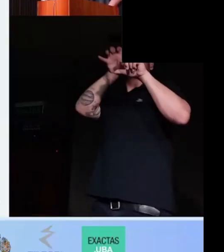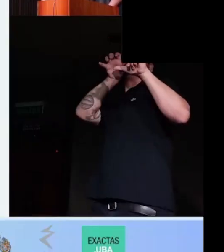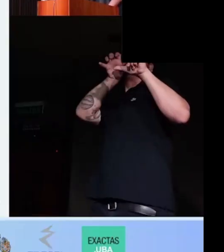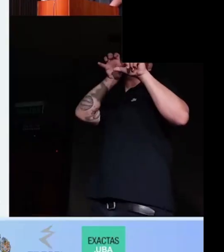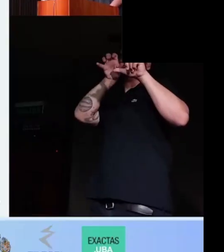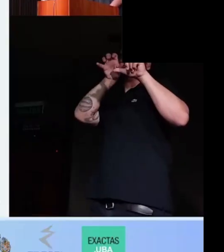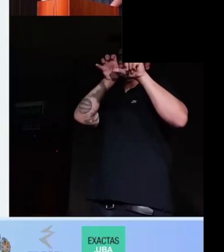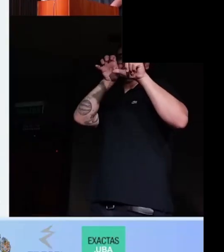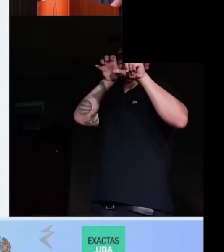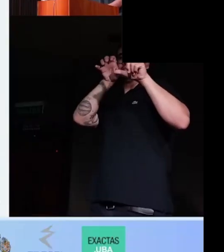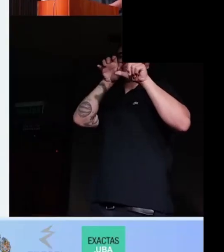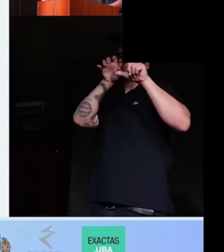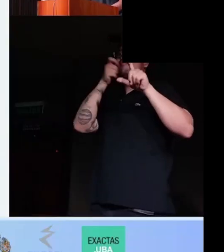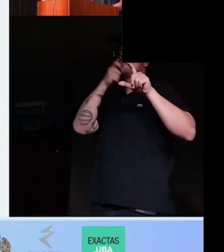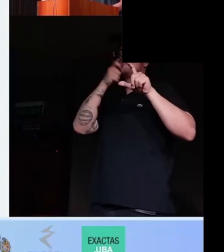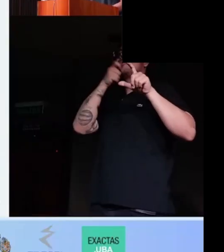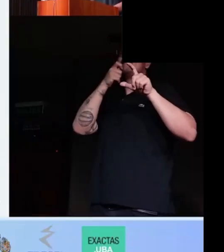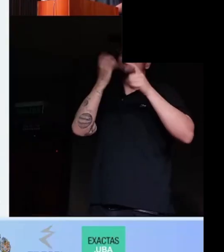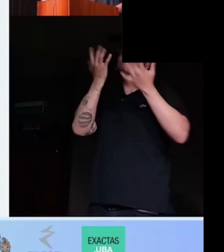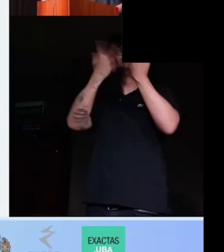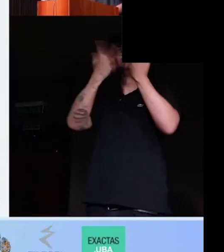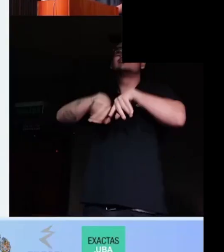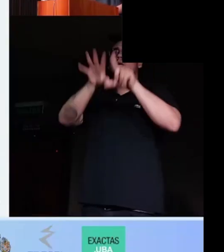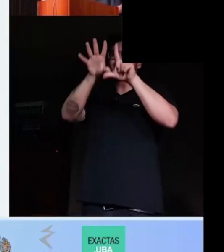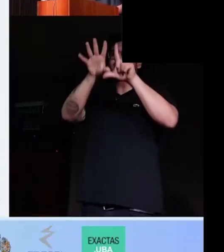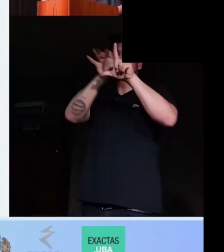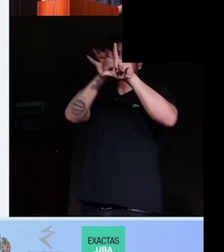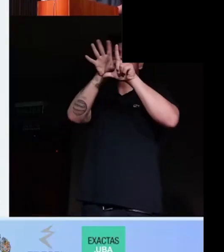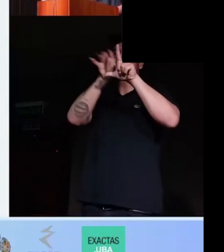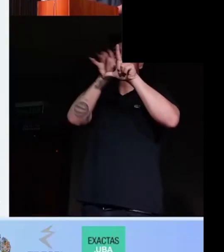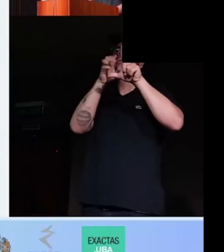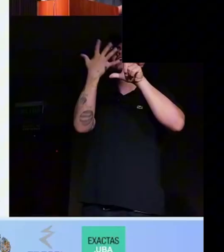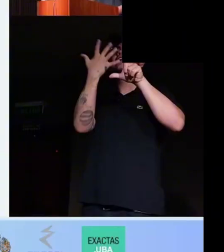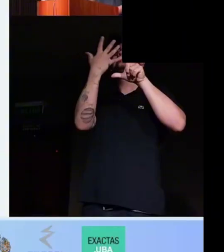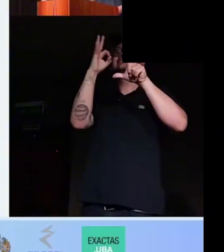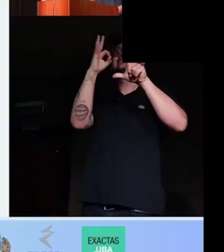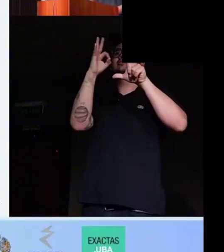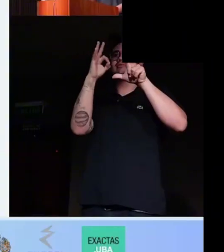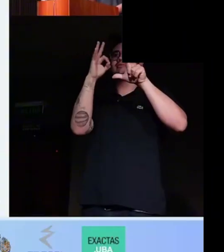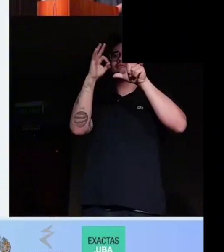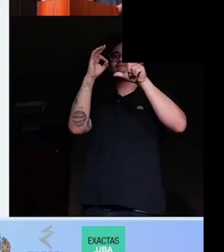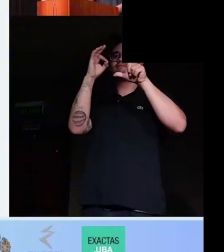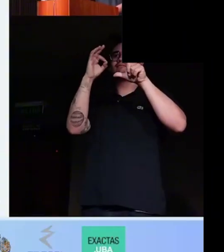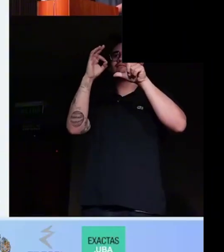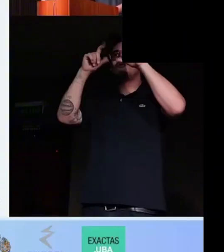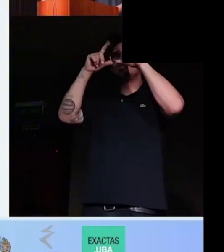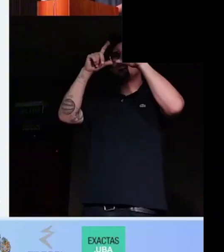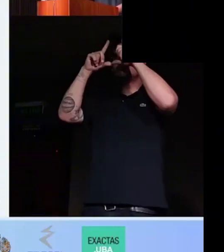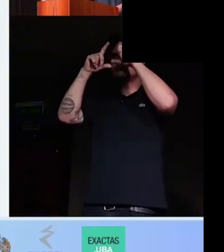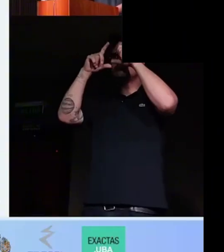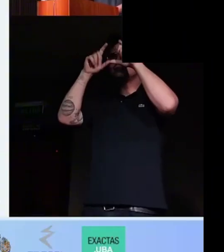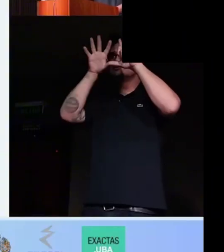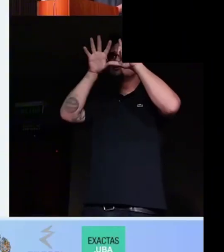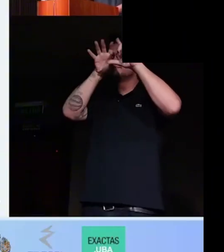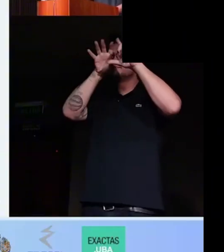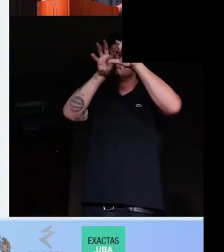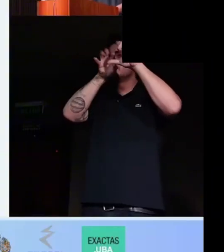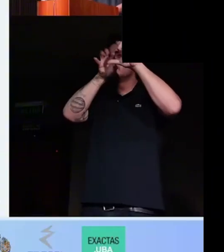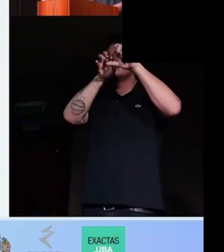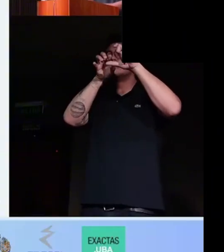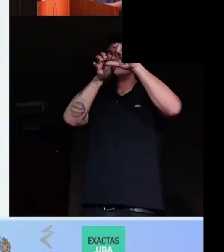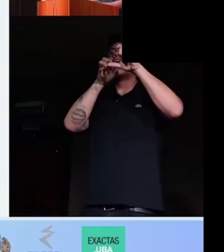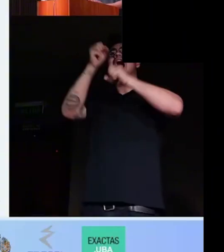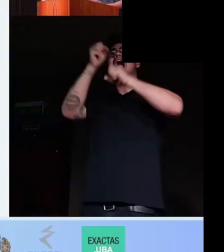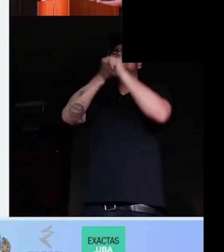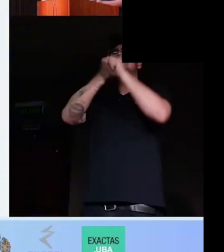Inicia con 50 imágenes, es decir, que el programa te saca 50 fotos y hasta máximo 1000. De